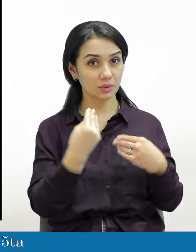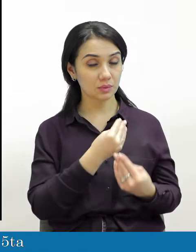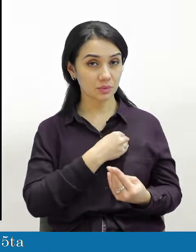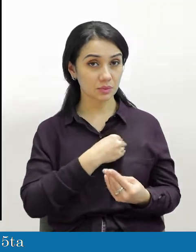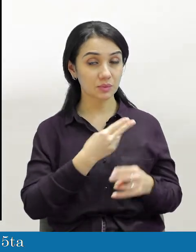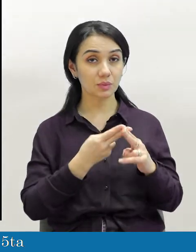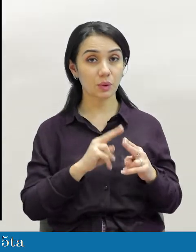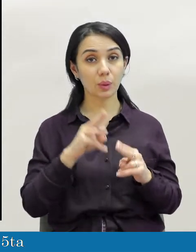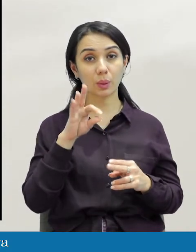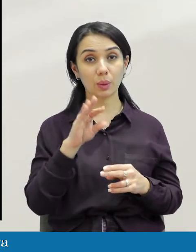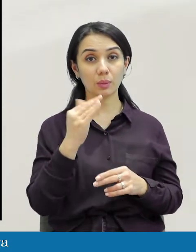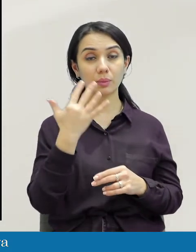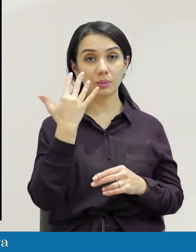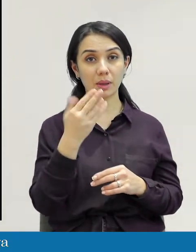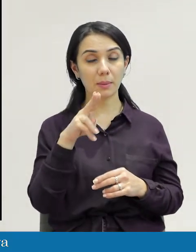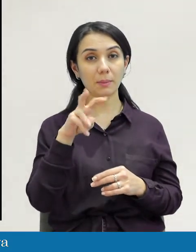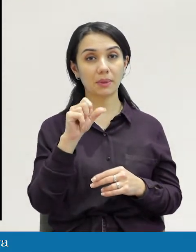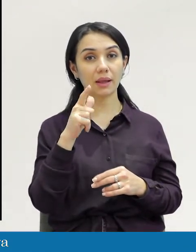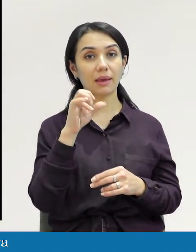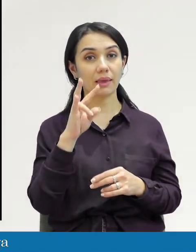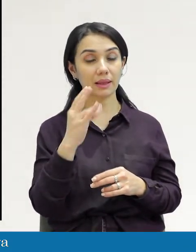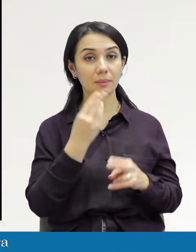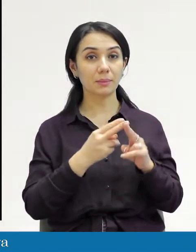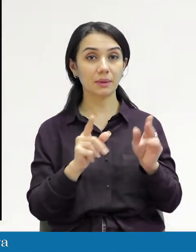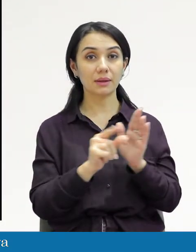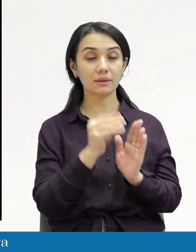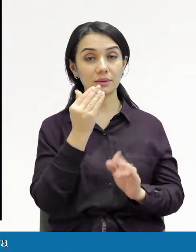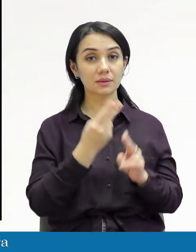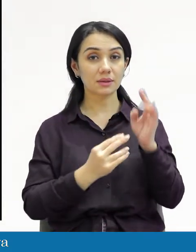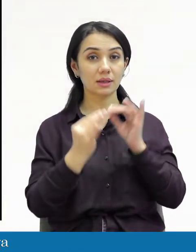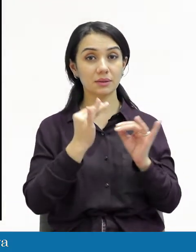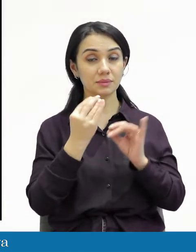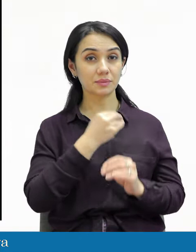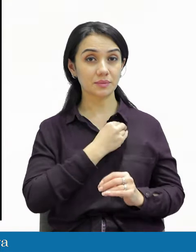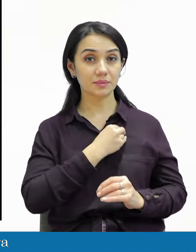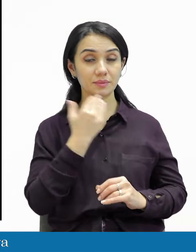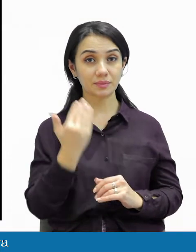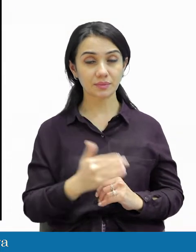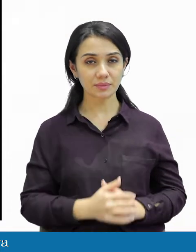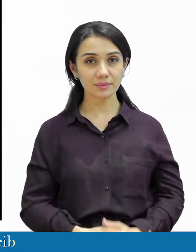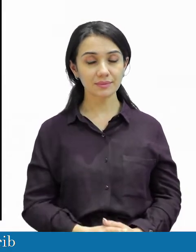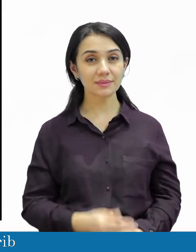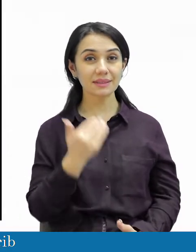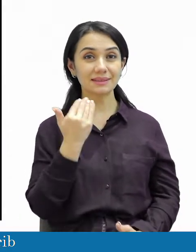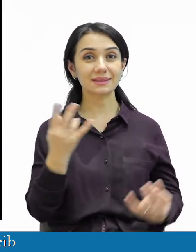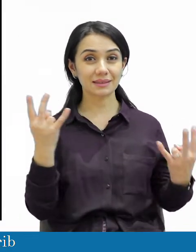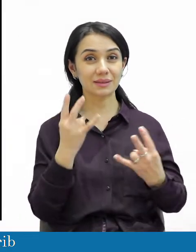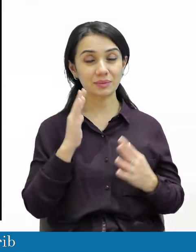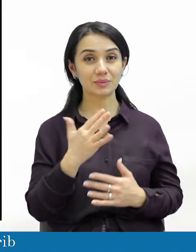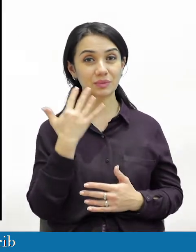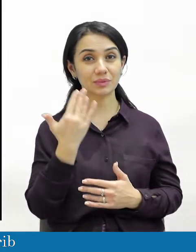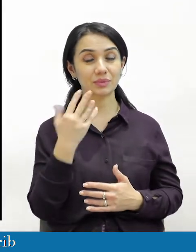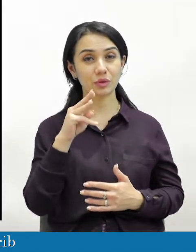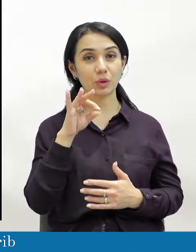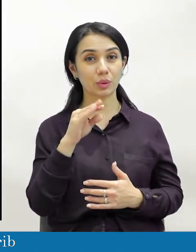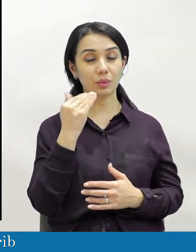kerakli bo'ladigan top 5 ta plugin bilan plugin haqida suhbatlashib o'tmoqchiman. Demek sizga kerak bo'ladigan top 5 ta